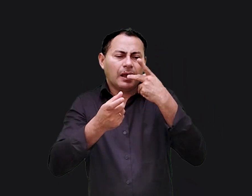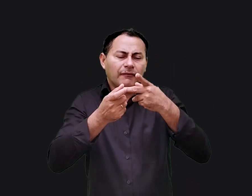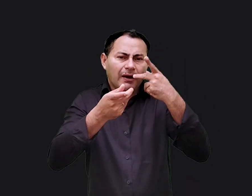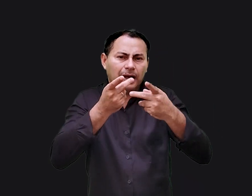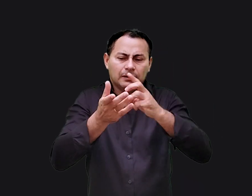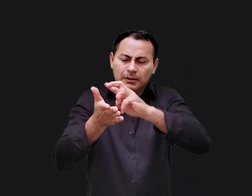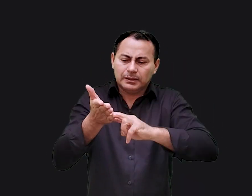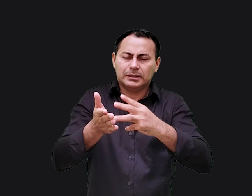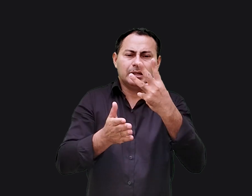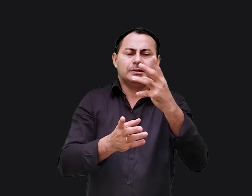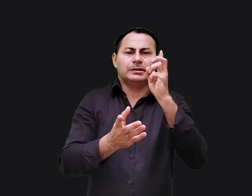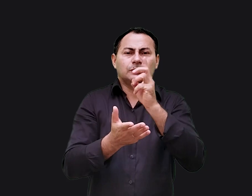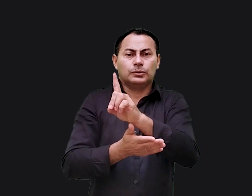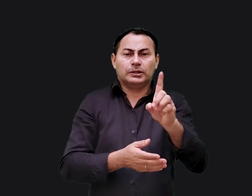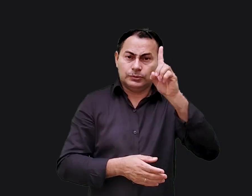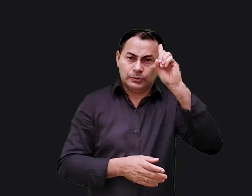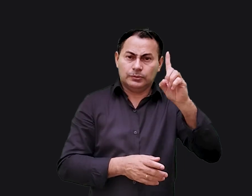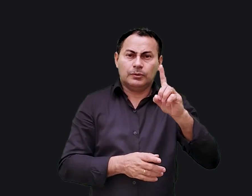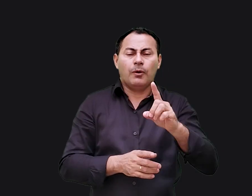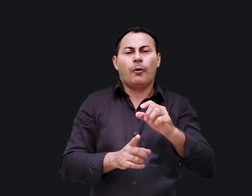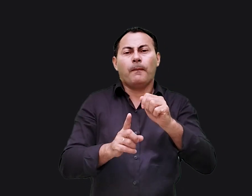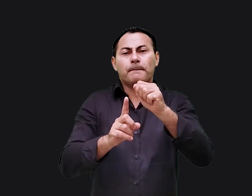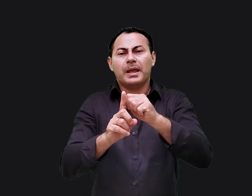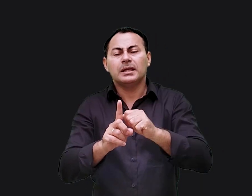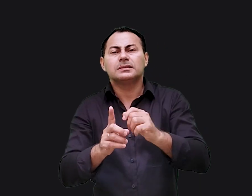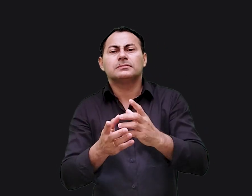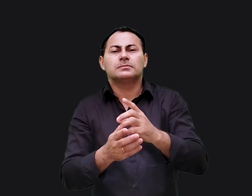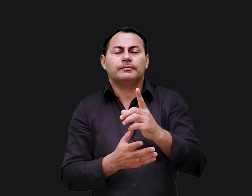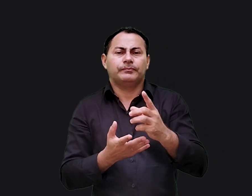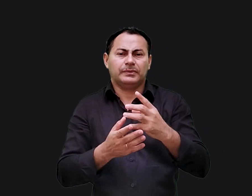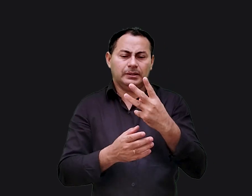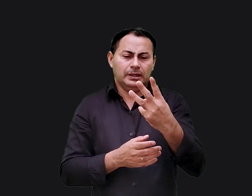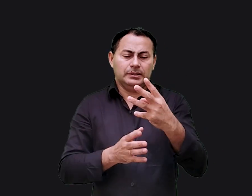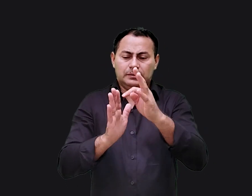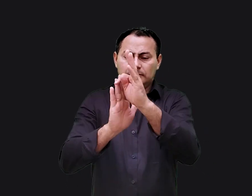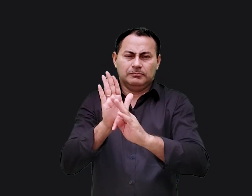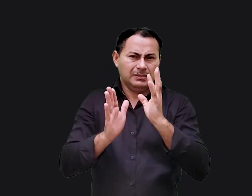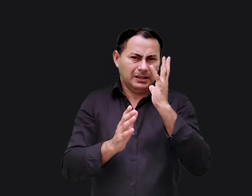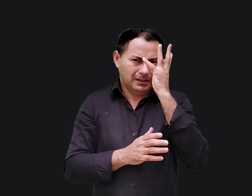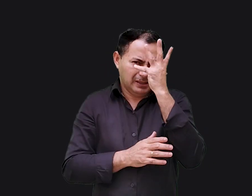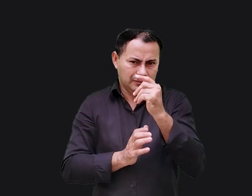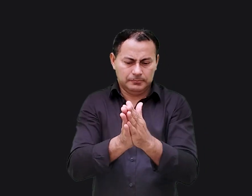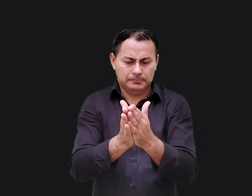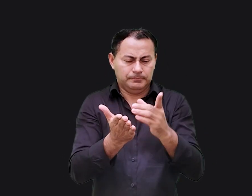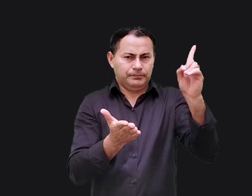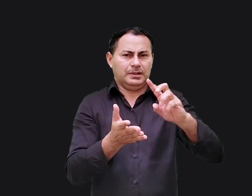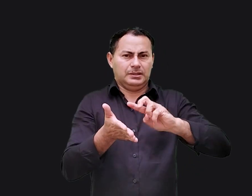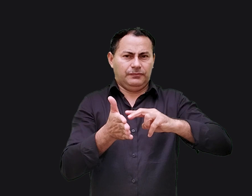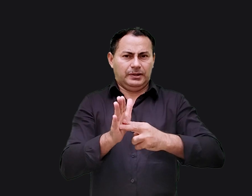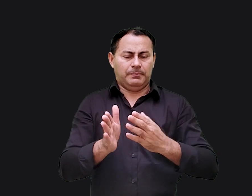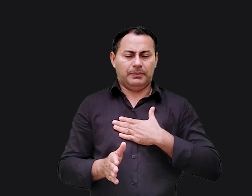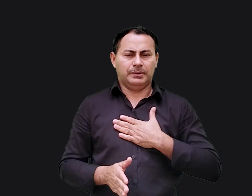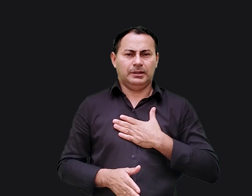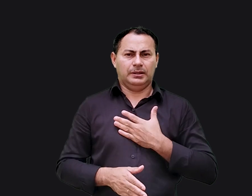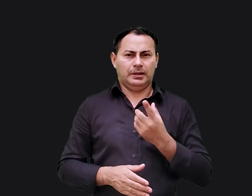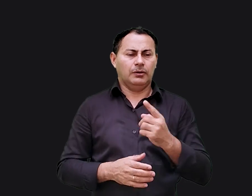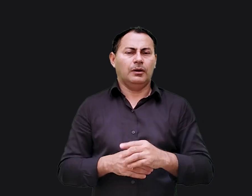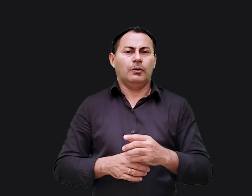3 vezes por dia durante 1 mês. Isso vai mudar a sua vida. Há 3 textos bíblicos que significam muito para mim. Um deles é o